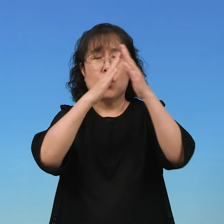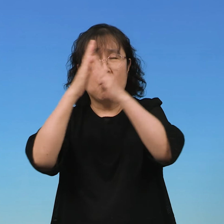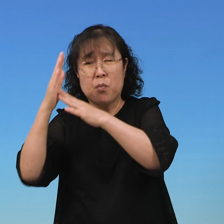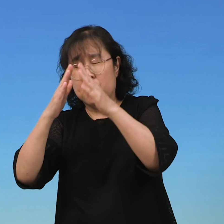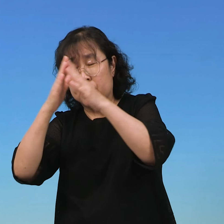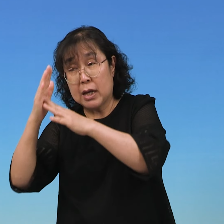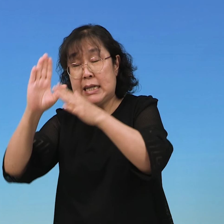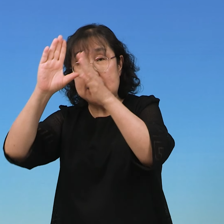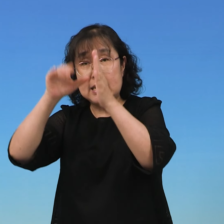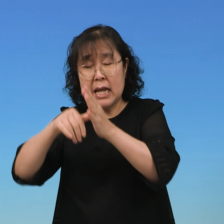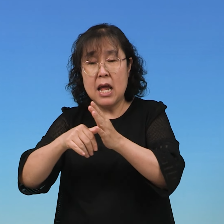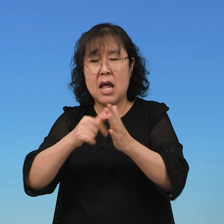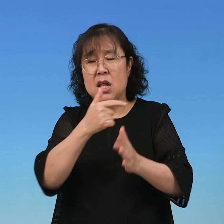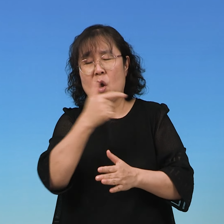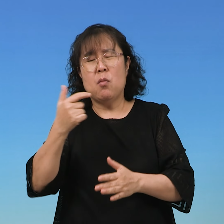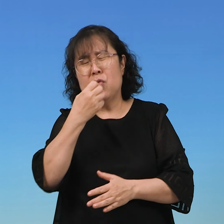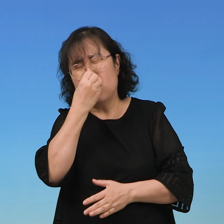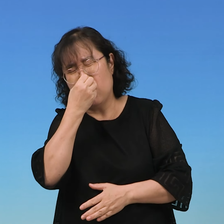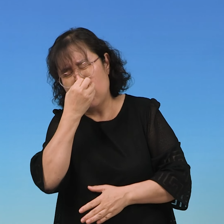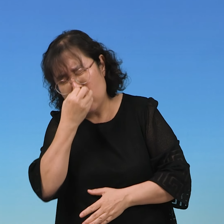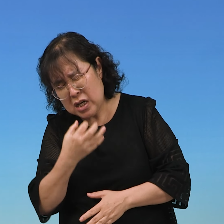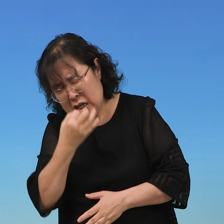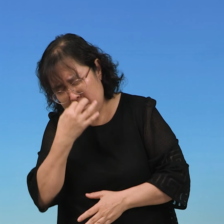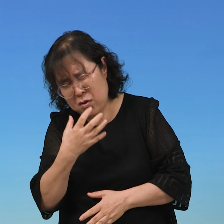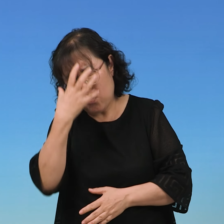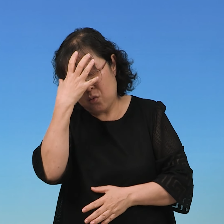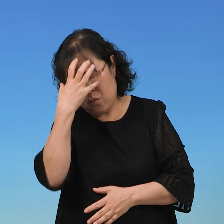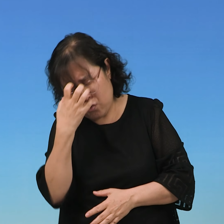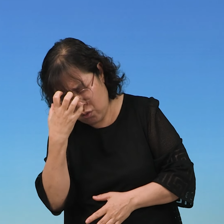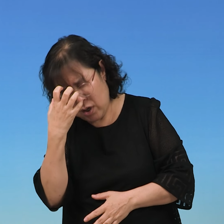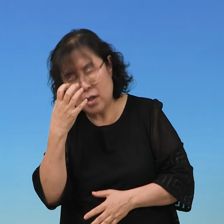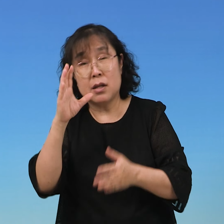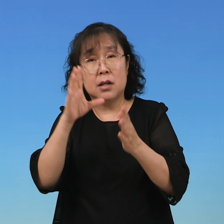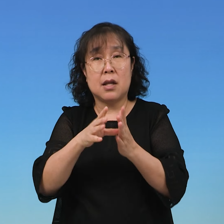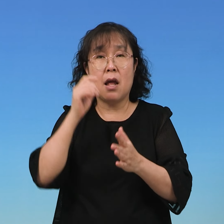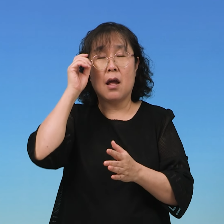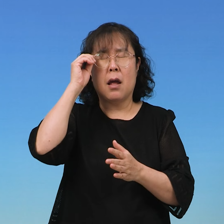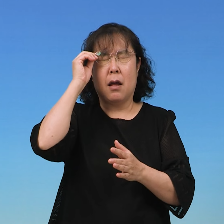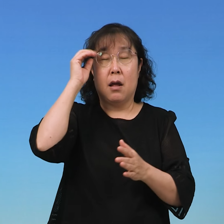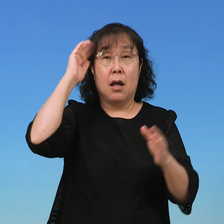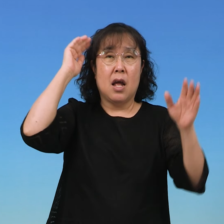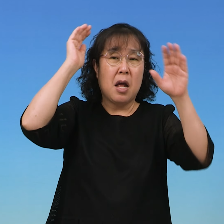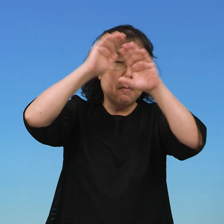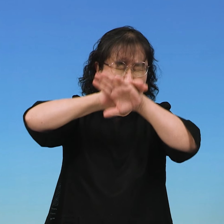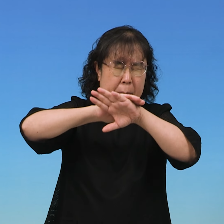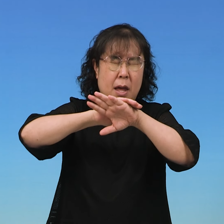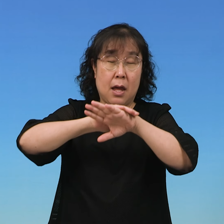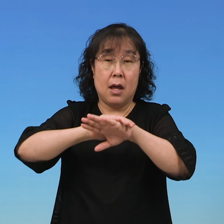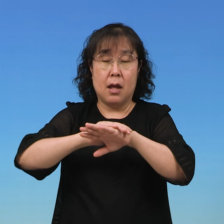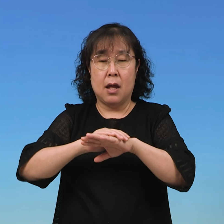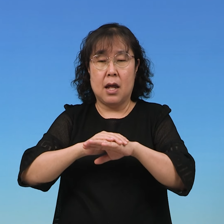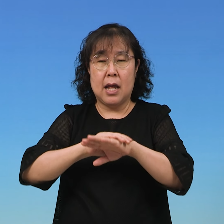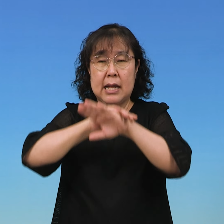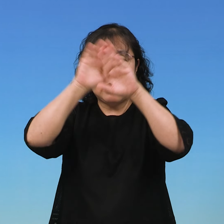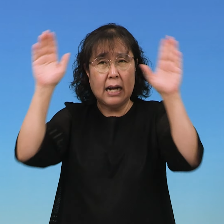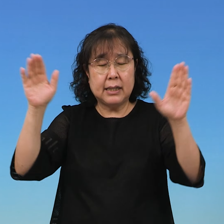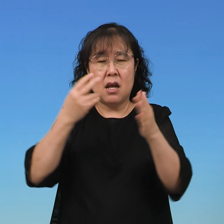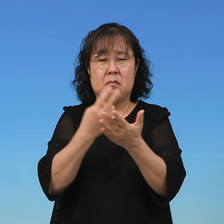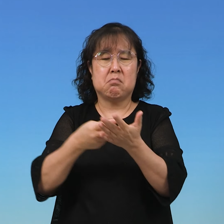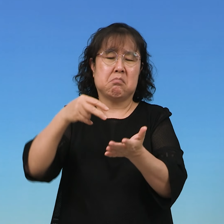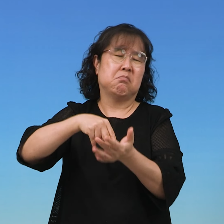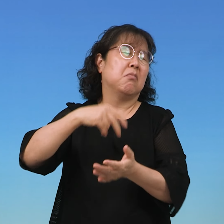나가기 싫더라고요. 한나절을 그냥 있는 거예요. 일도 없고요. 계속 취직했다가 알바 자리